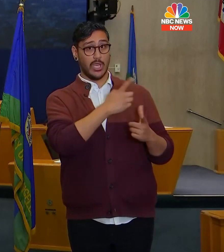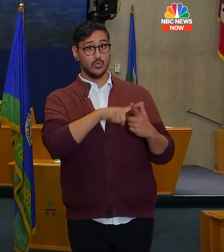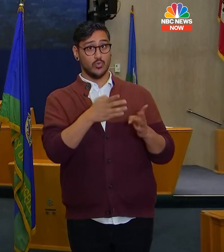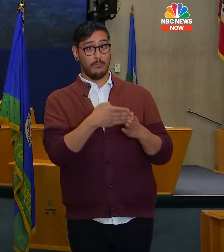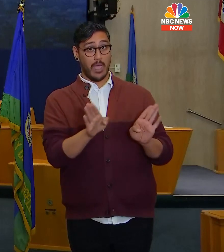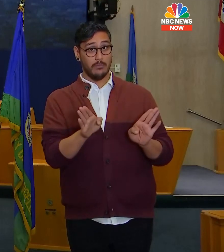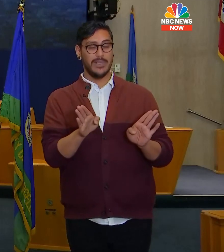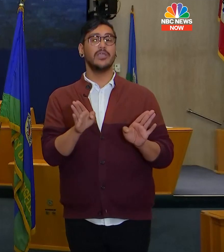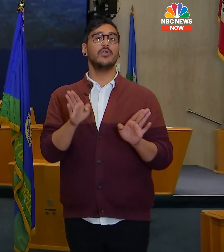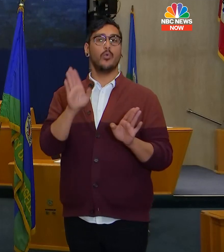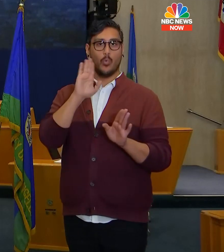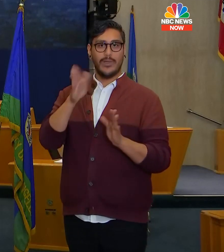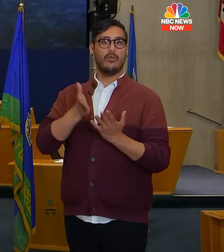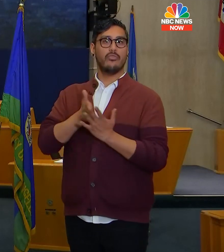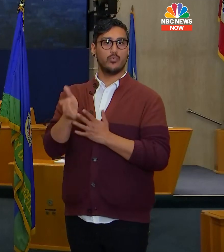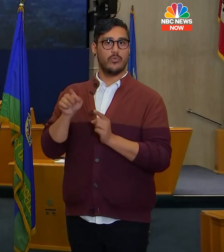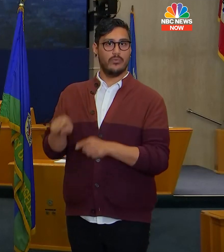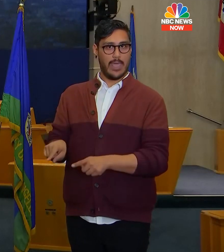ahí.